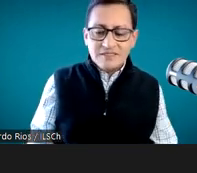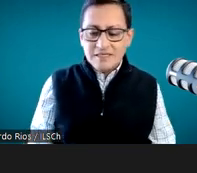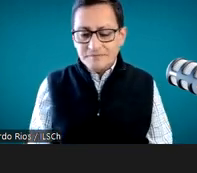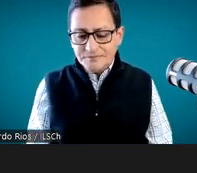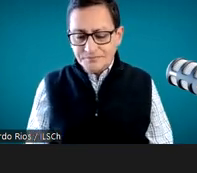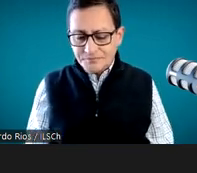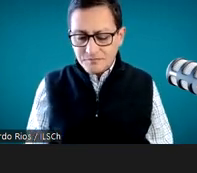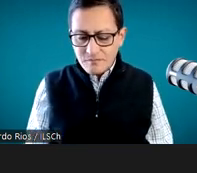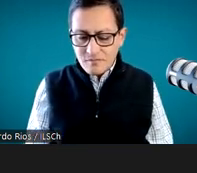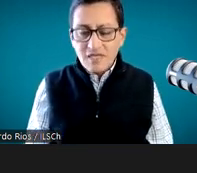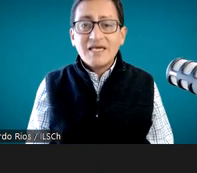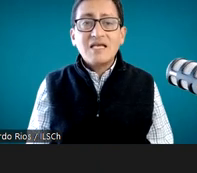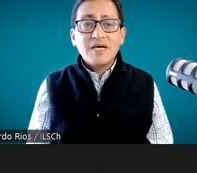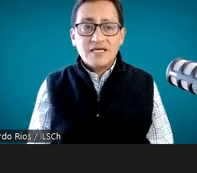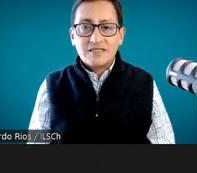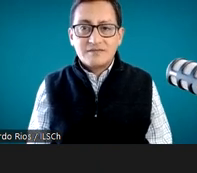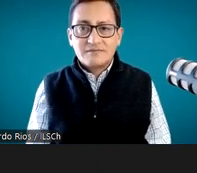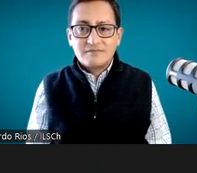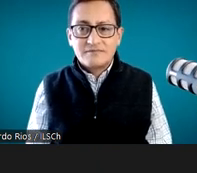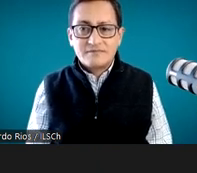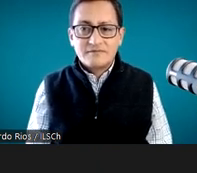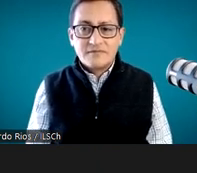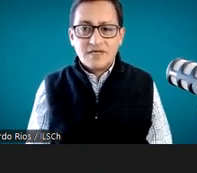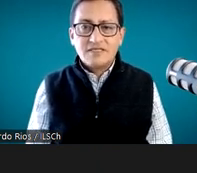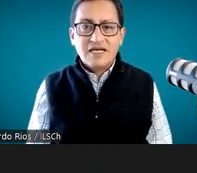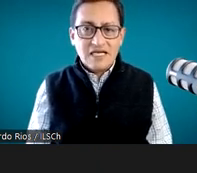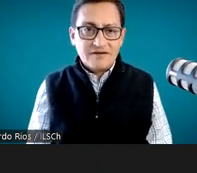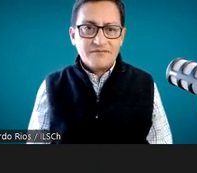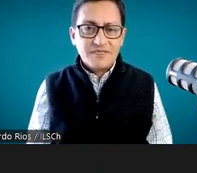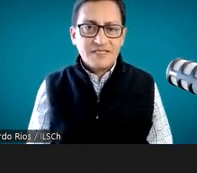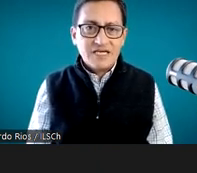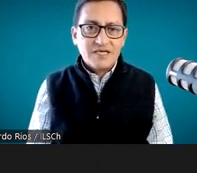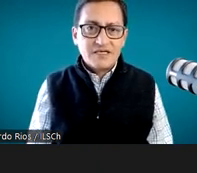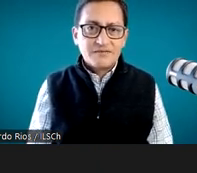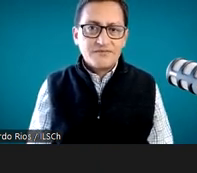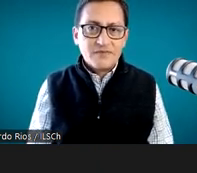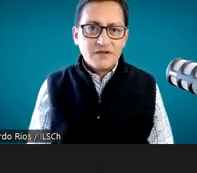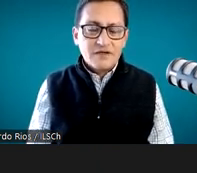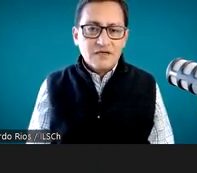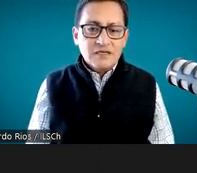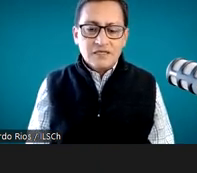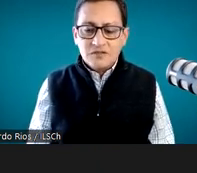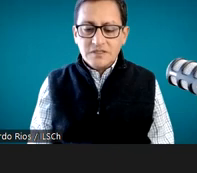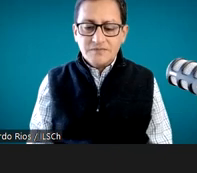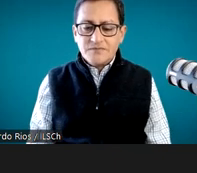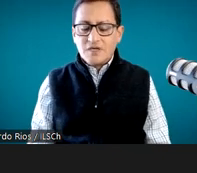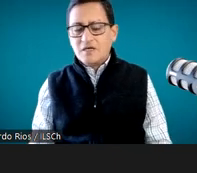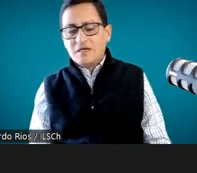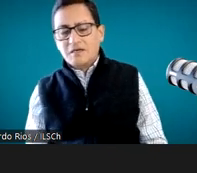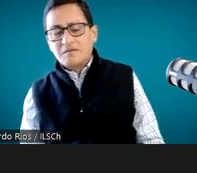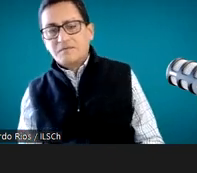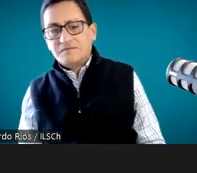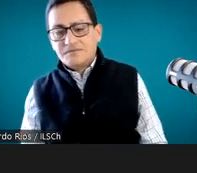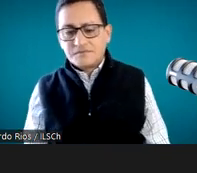Comenzamos a pensar en imágenes. Esa es la clave, pensar en imágenes. Entonces,